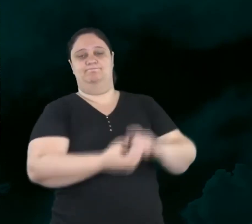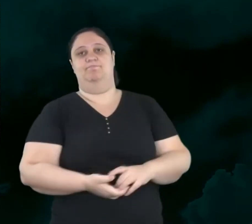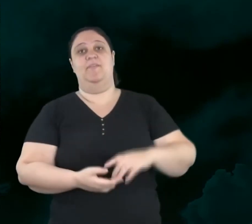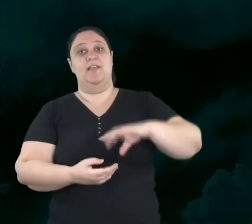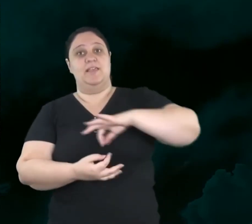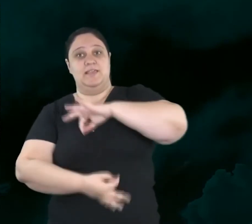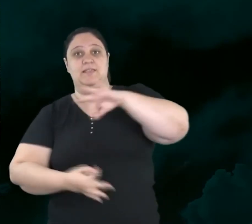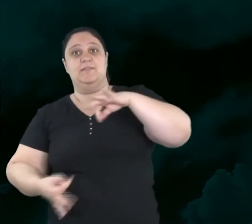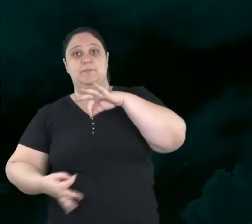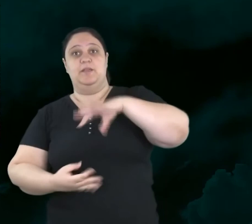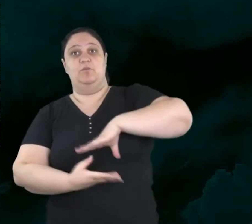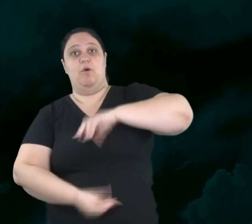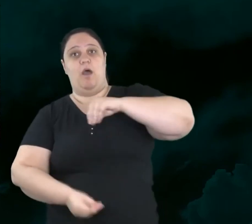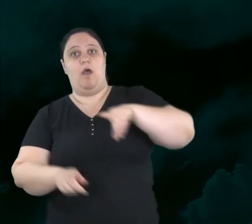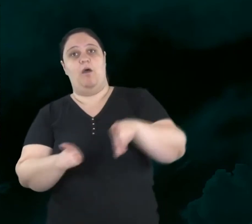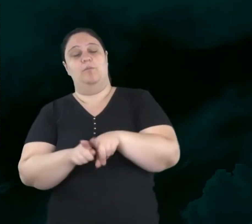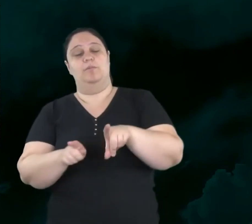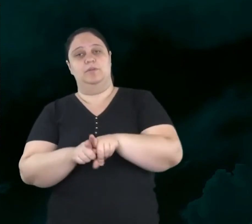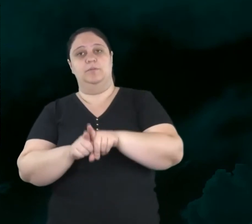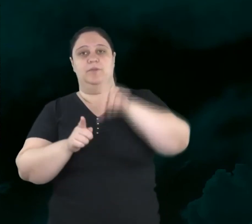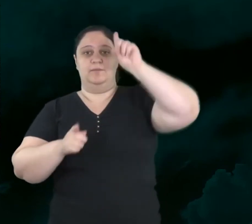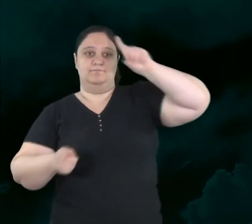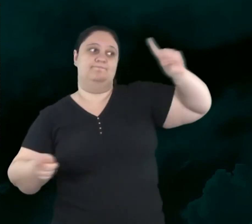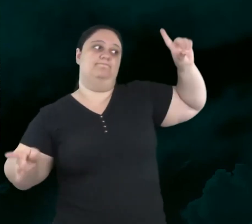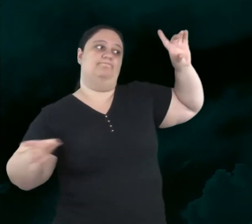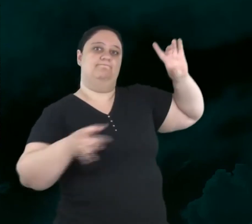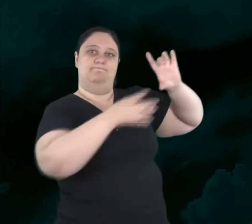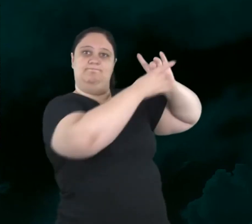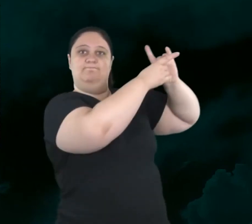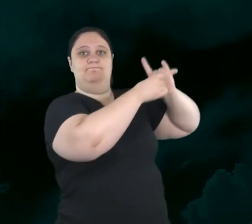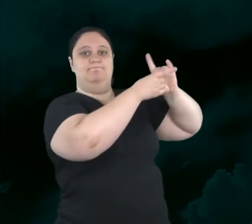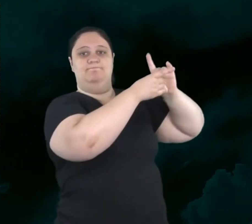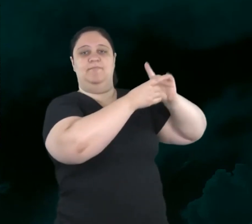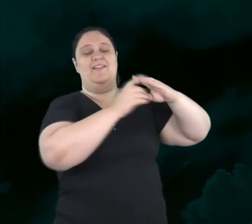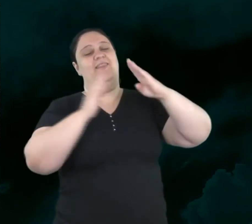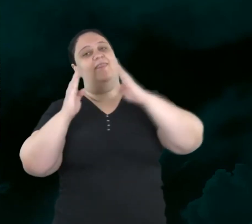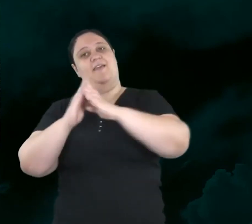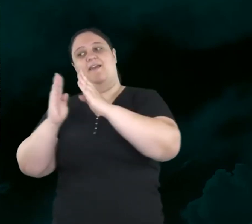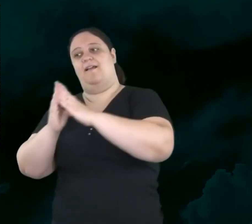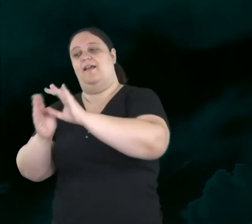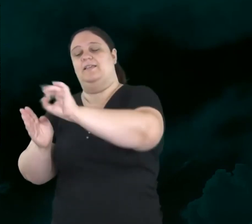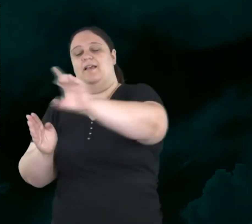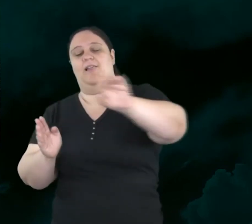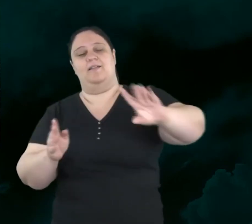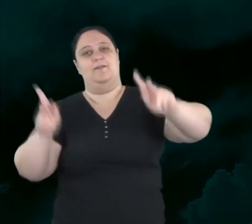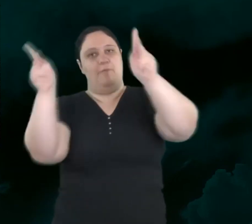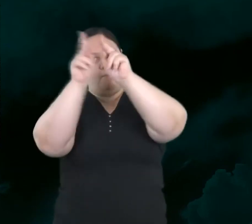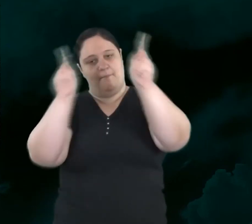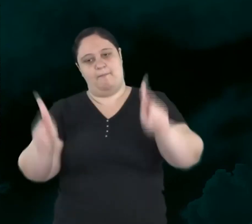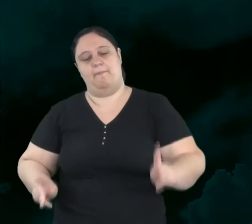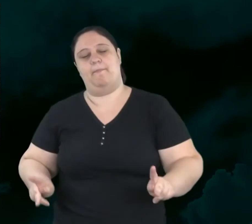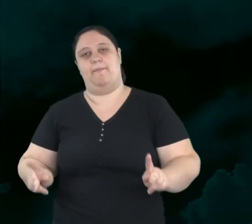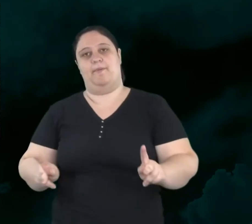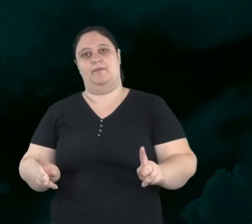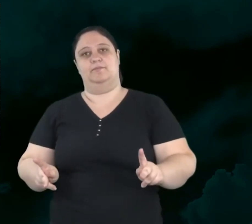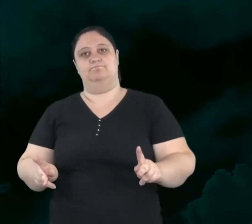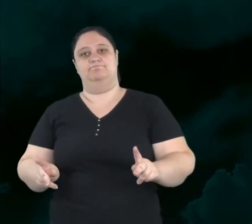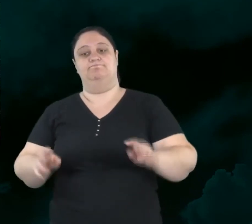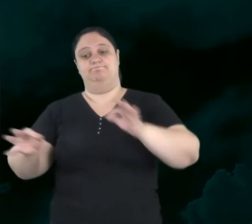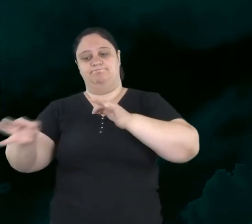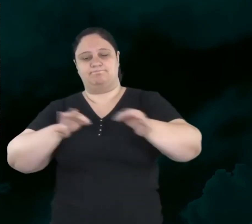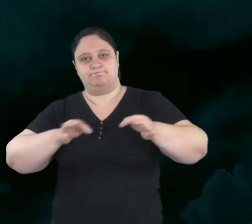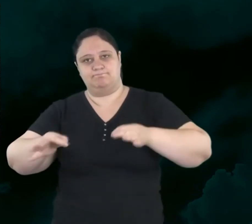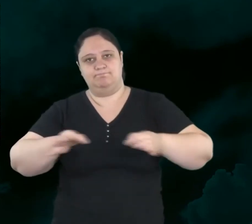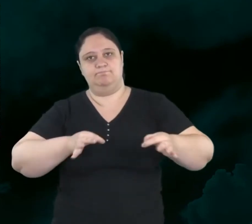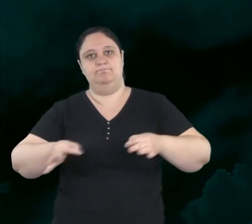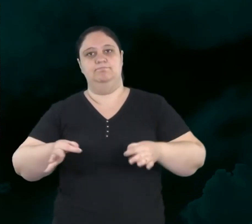alma, para que essas pessoas tenham paz também em sua casa. A ordem se reinstale na vida delas, e também eles